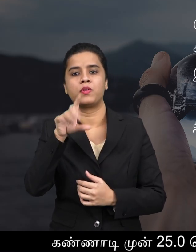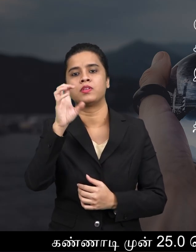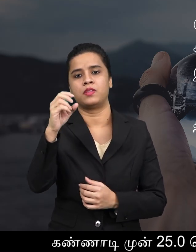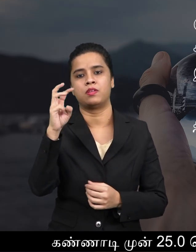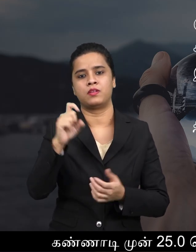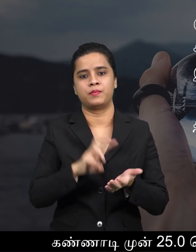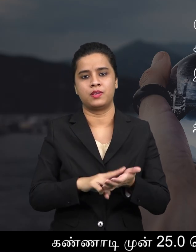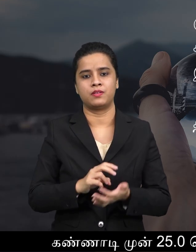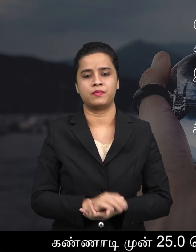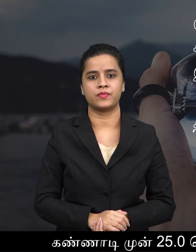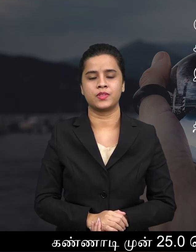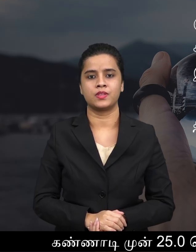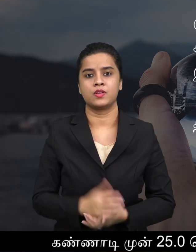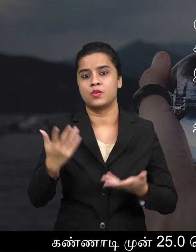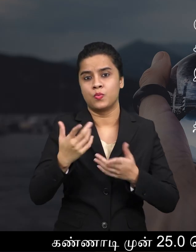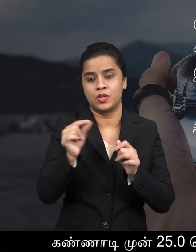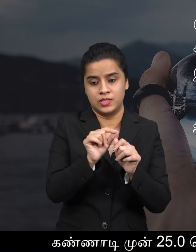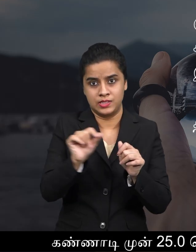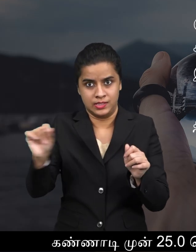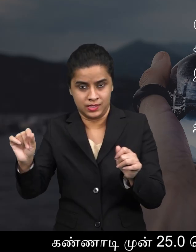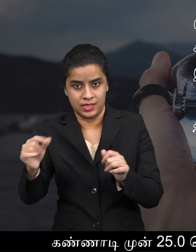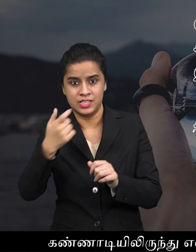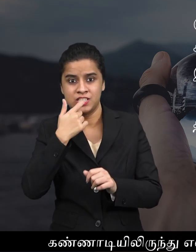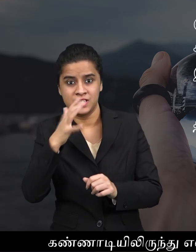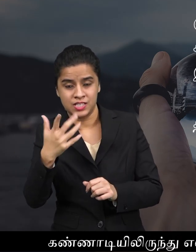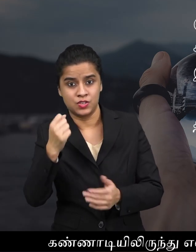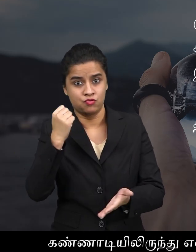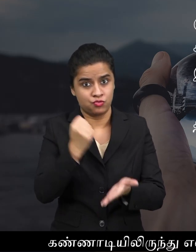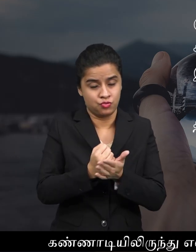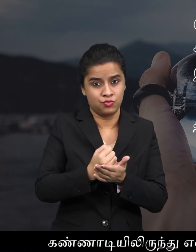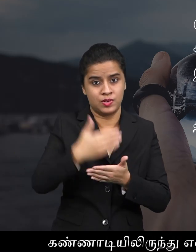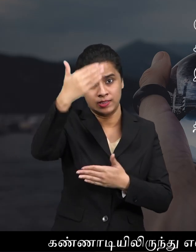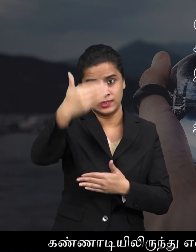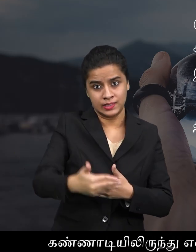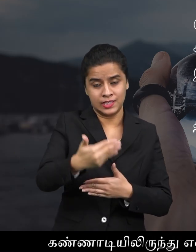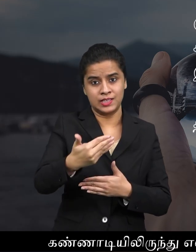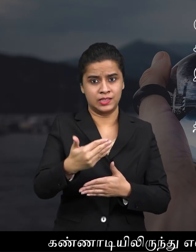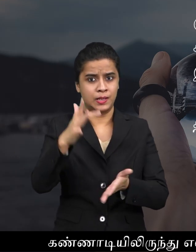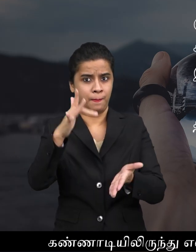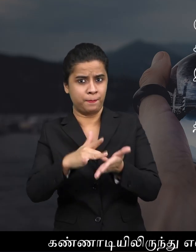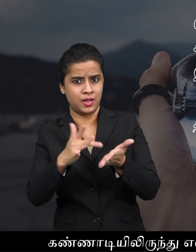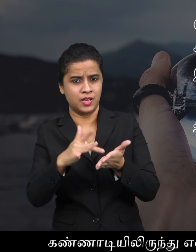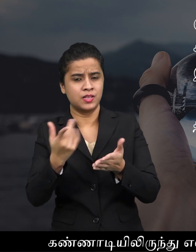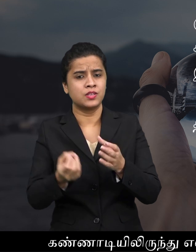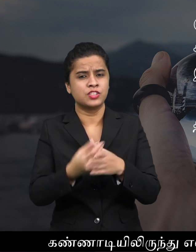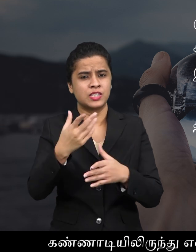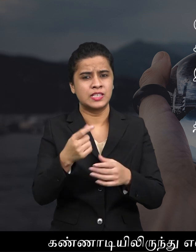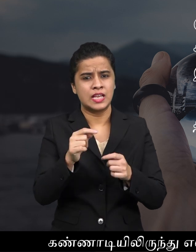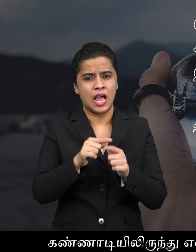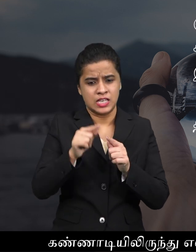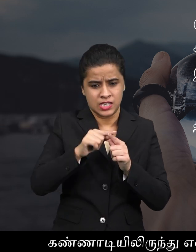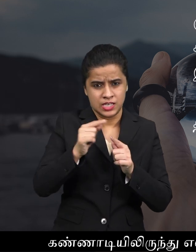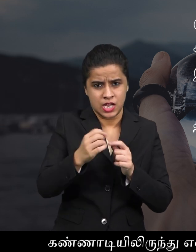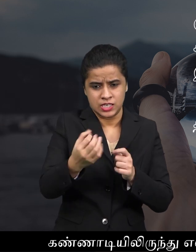25.0 சென்டிமீட்டர். ஒரு சரியான படத்தை பெறுவதற்கு கண்ணாடியிலிருந்து எவ்வளவு தூரத்தில் ஒரு திரை